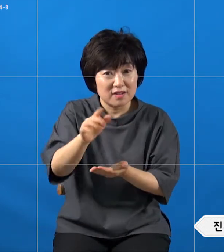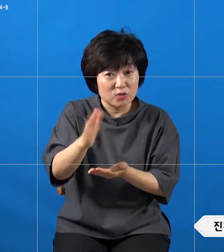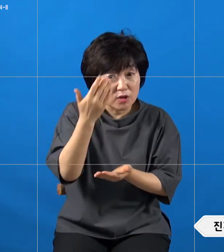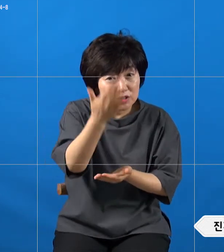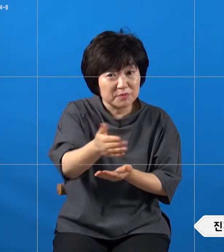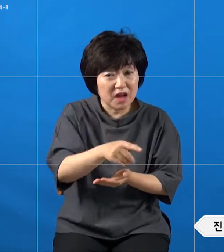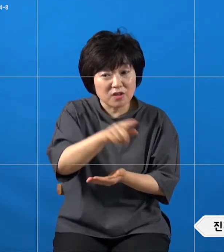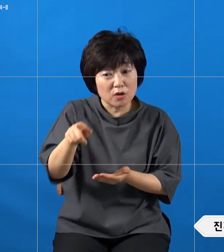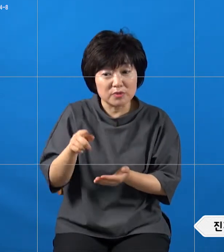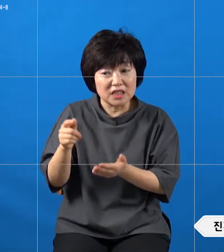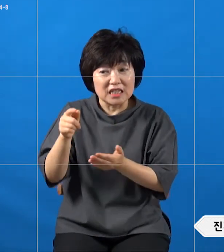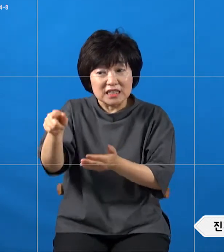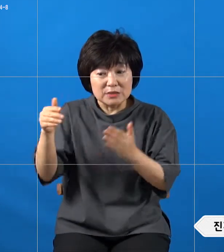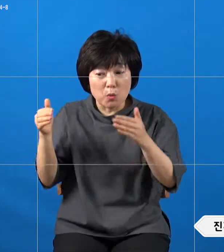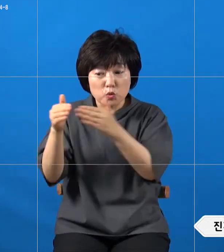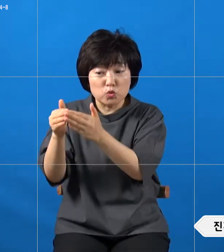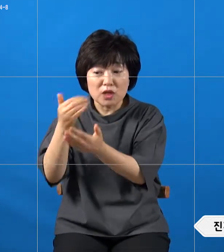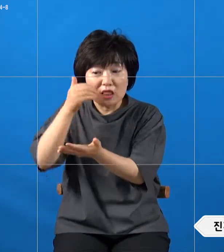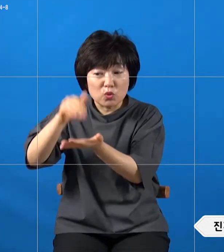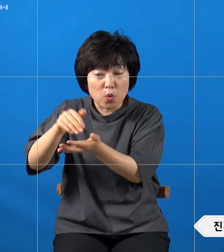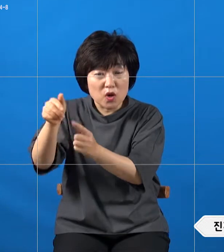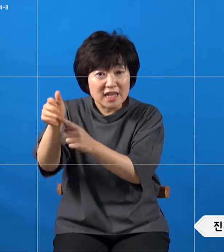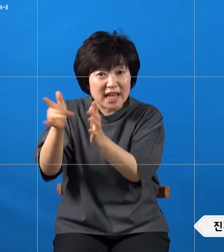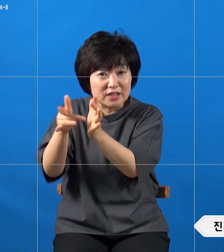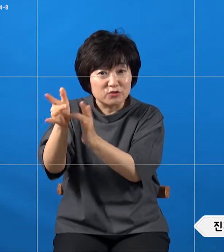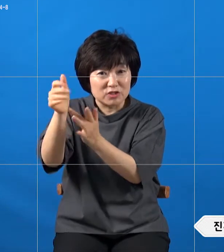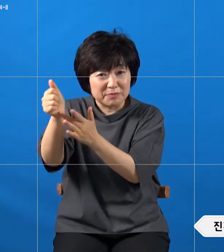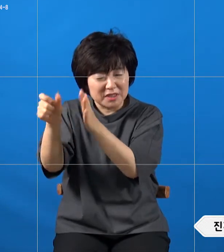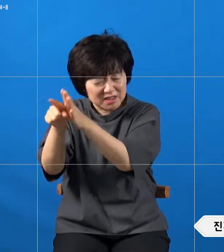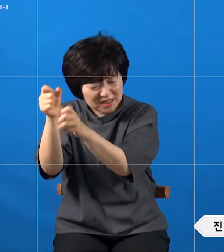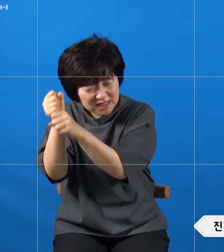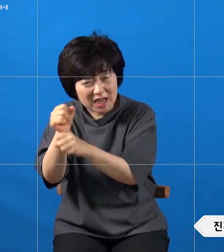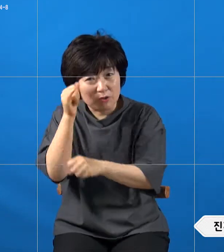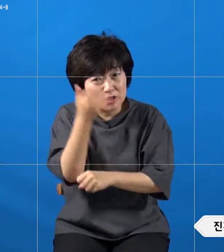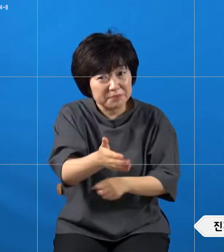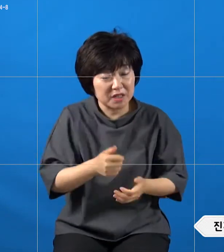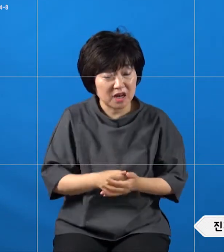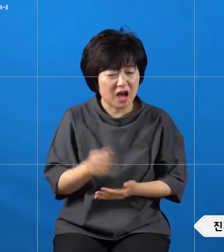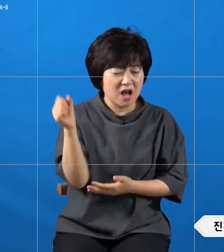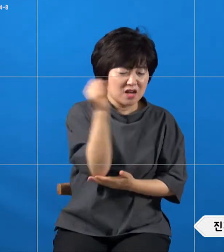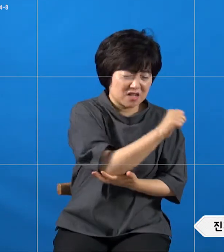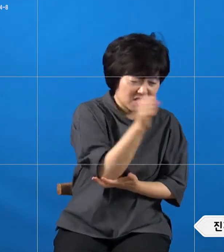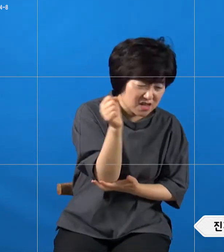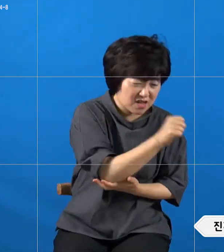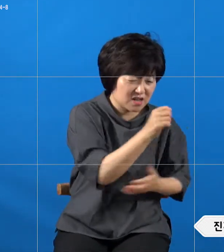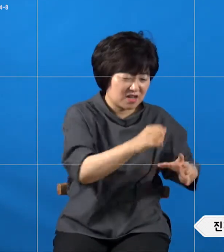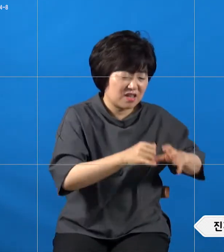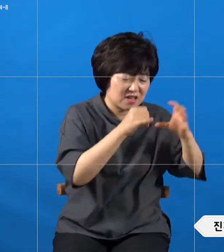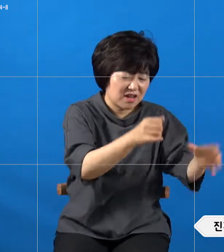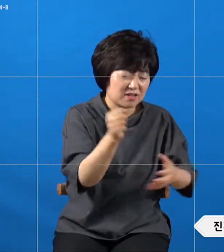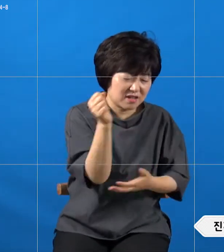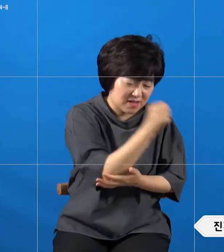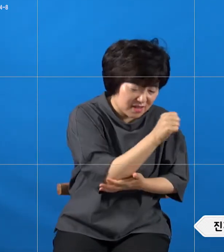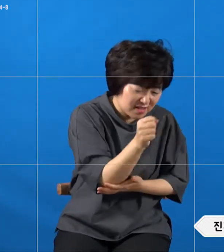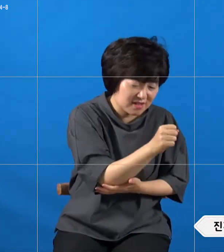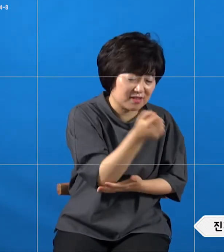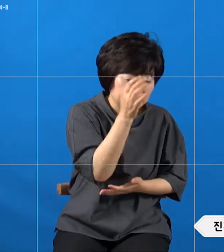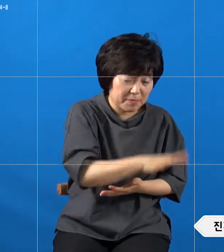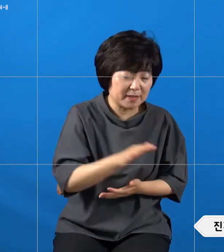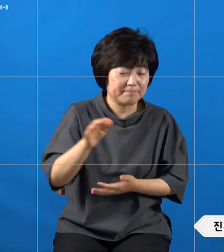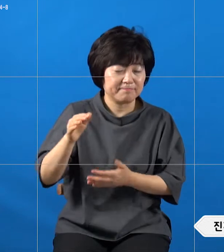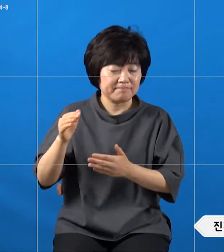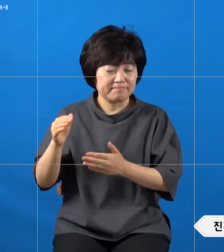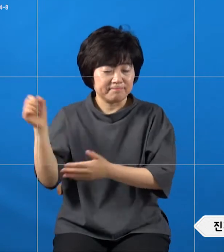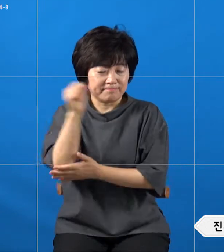무엇을 붙잡고 의지하고 있습니까? 흔들릴 수밖에 없는 이 세상 가운데 요동하지 않는 반석